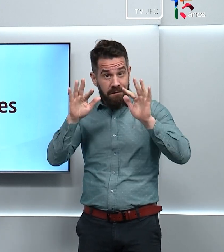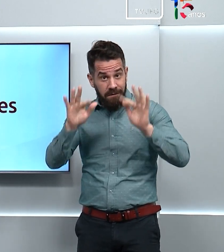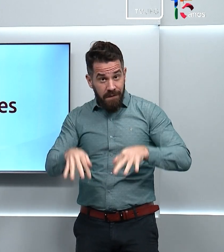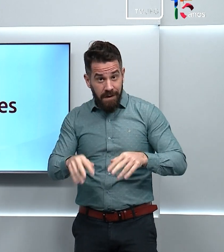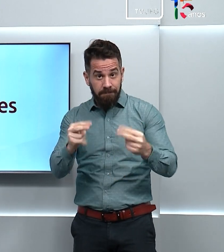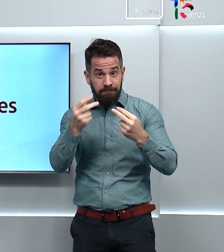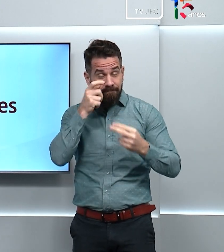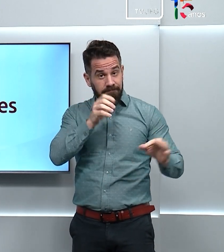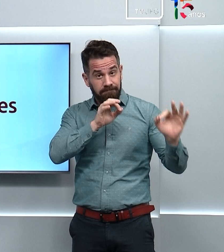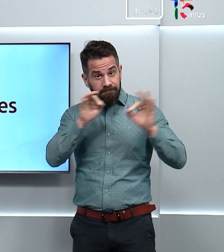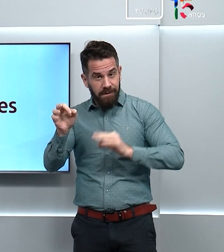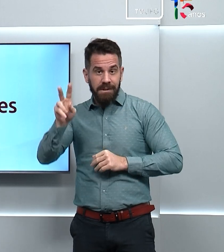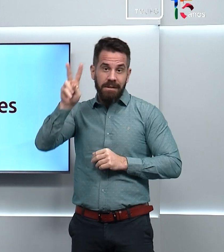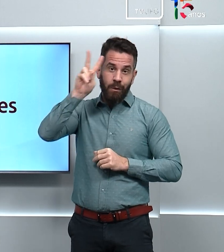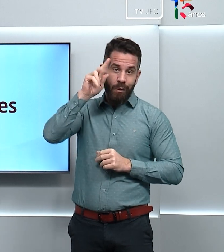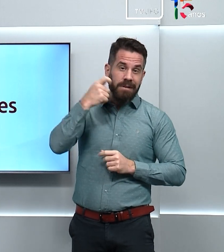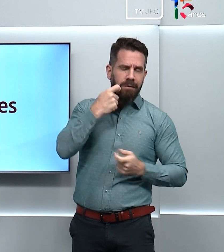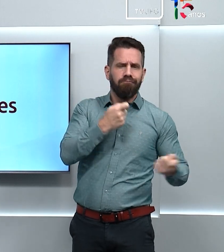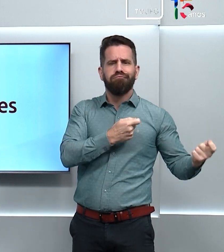tela,